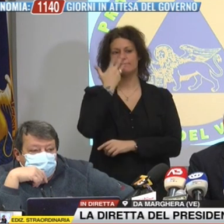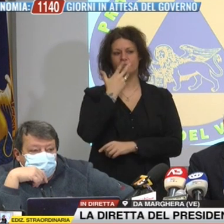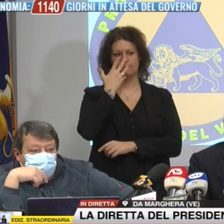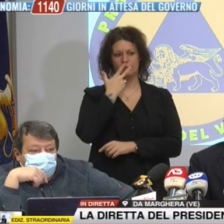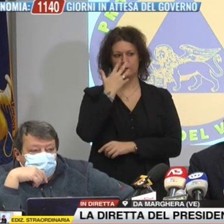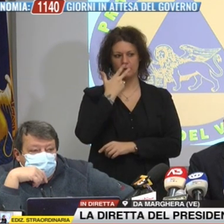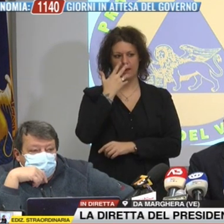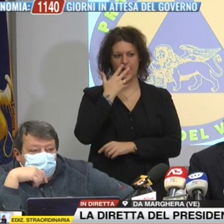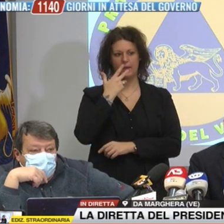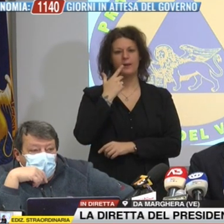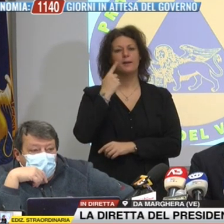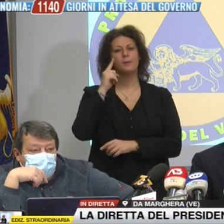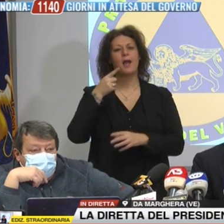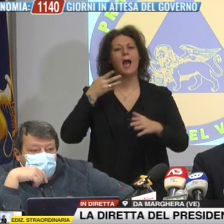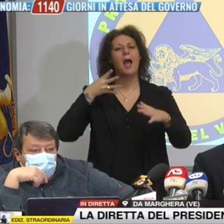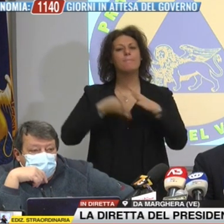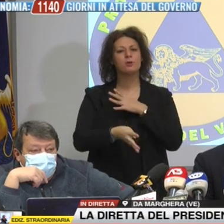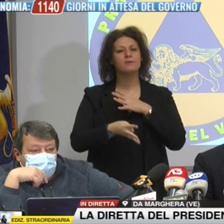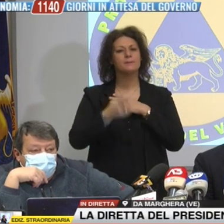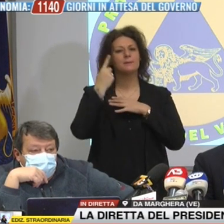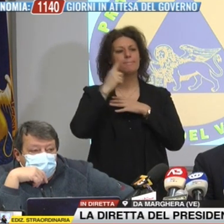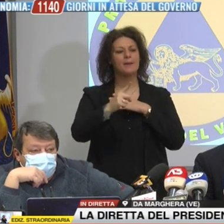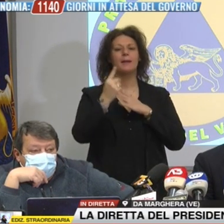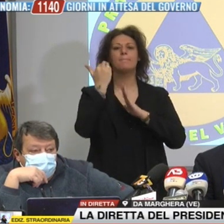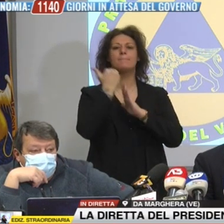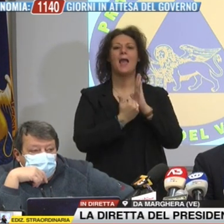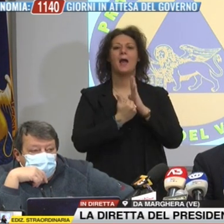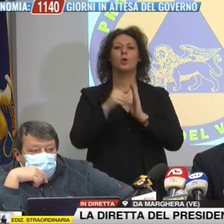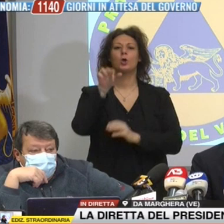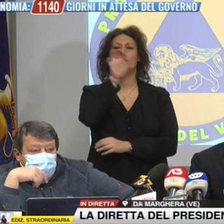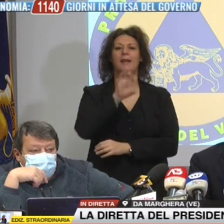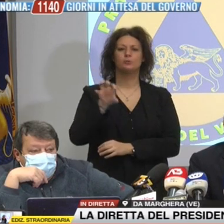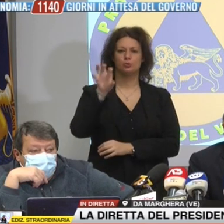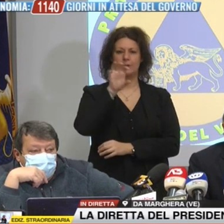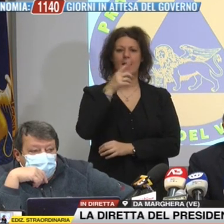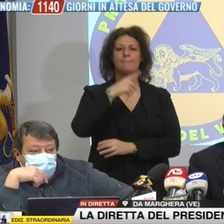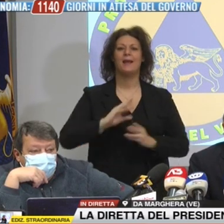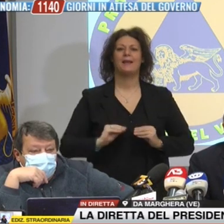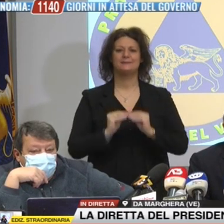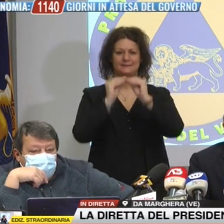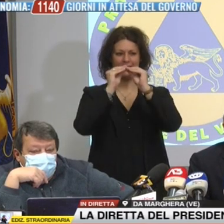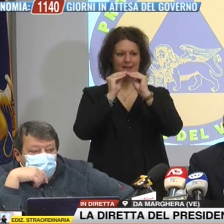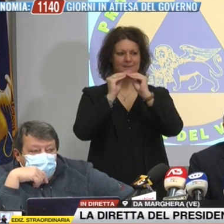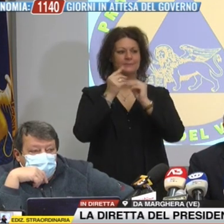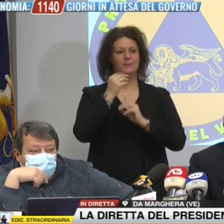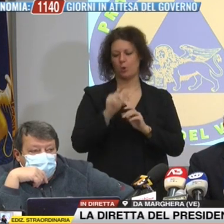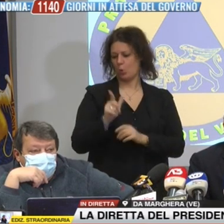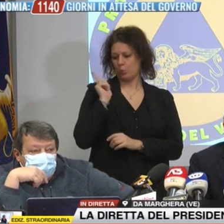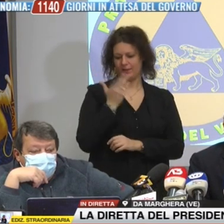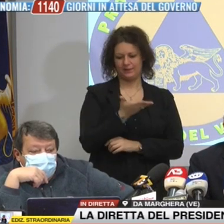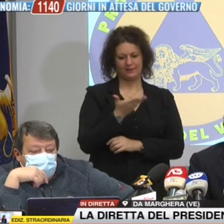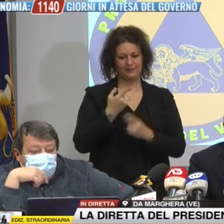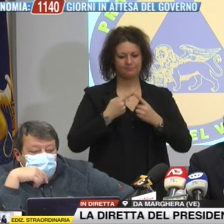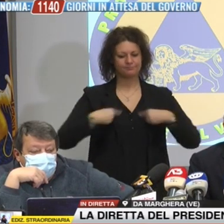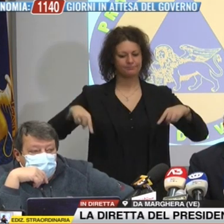qualche aspetto del piano regionale per la ripresa e la resilienza, quello che avete approvato lunedì in giunta con